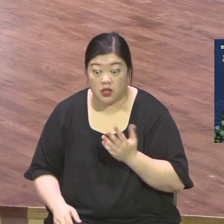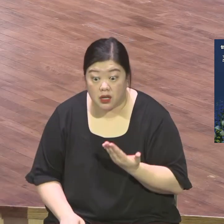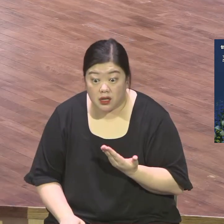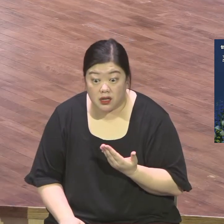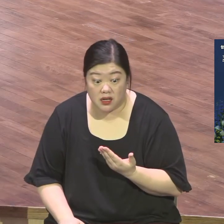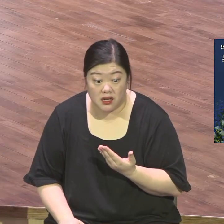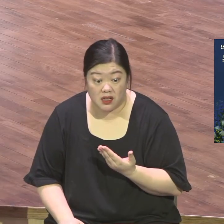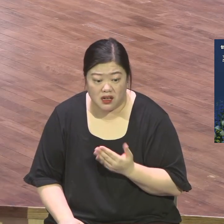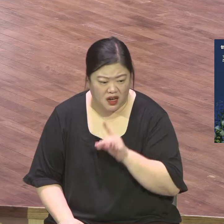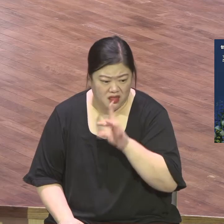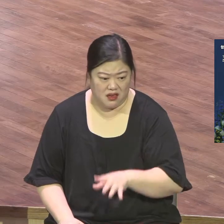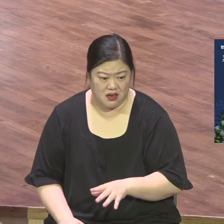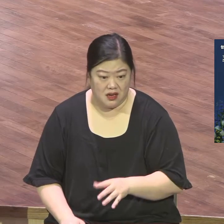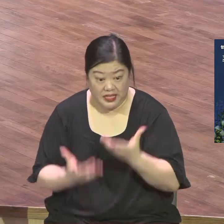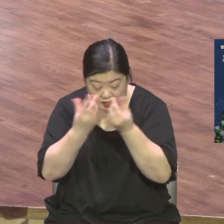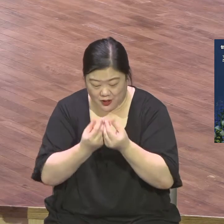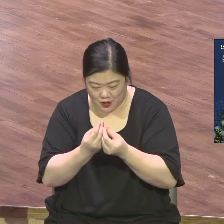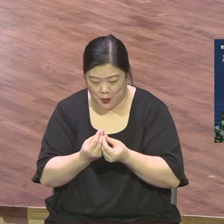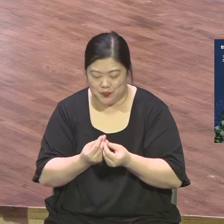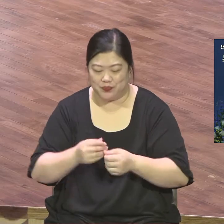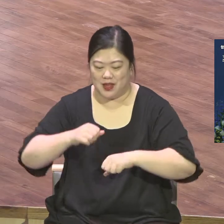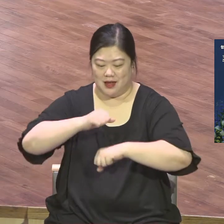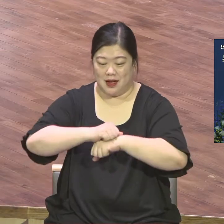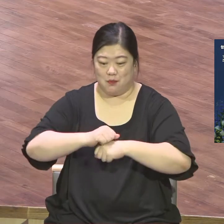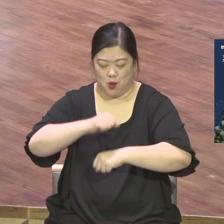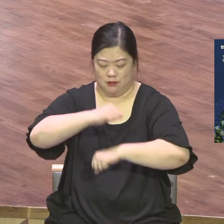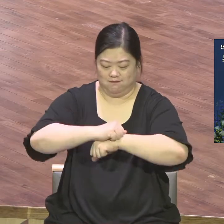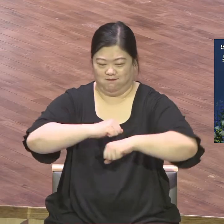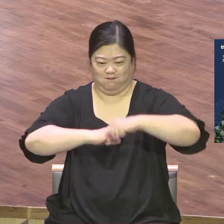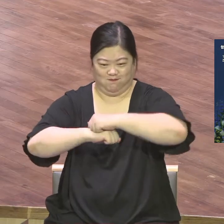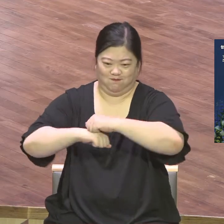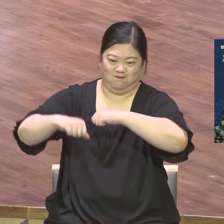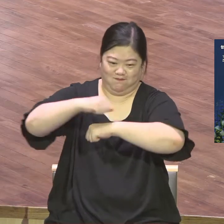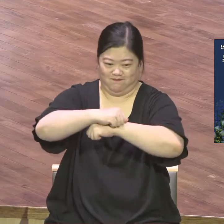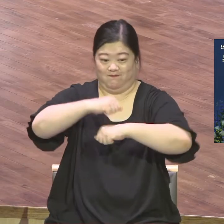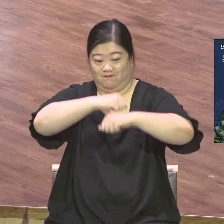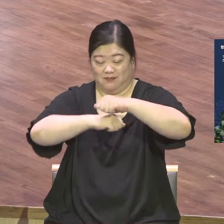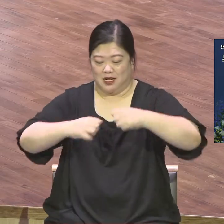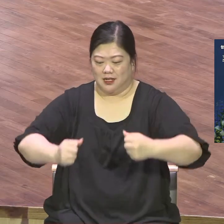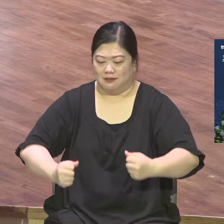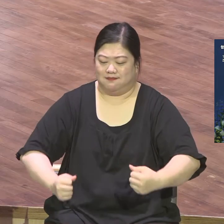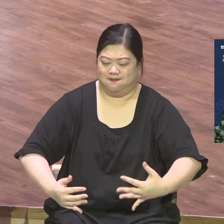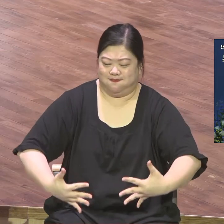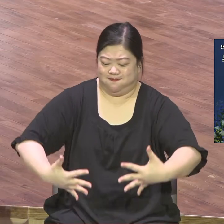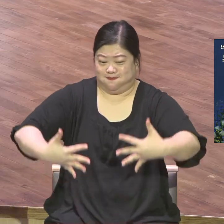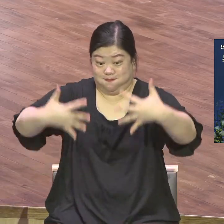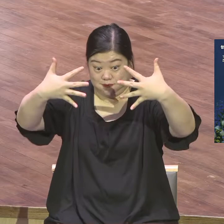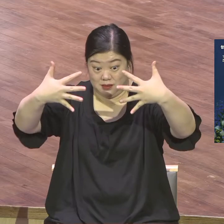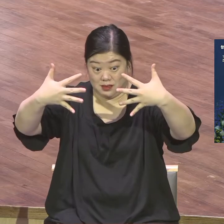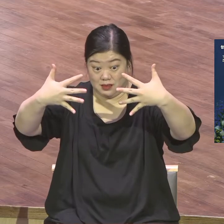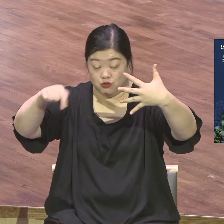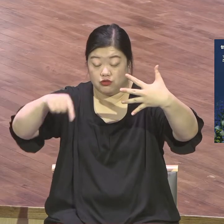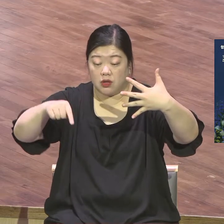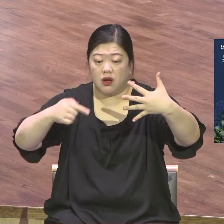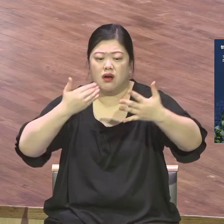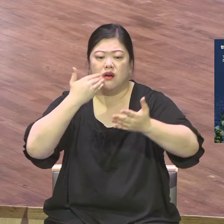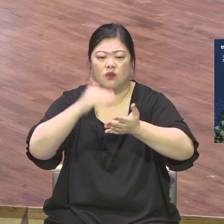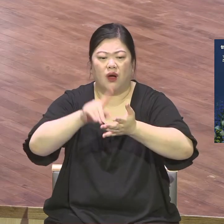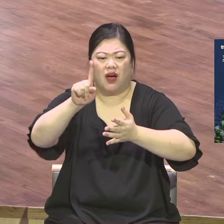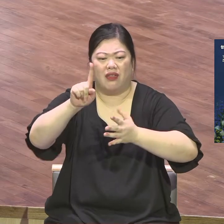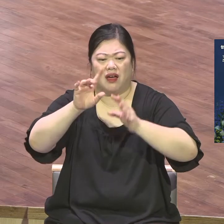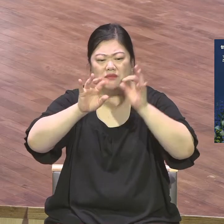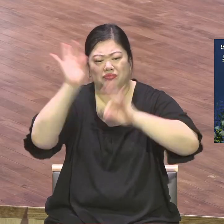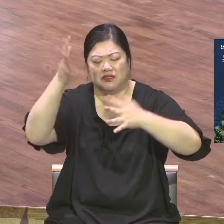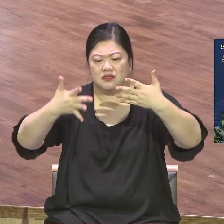짓고 있다가 착착 지어가는데 벽돌 하나가 뚝 빠져버리면 그 위에 있는 벽돌 서로 다 무너져 버려요. 하나가 넘어지냐?